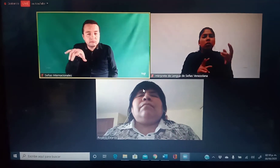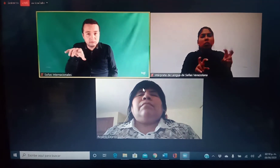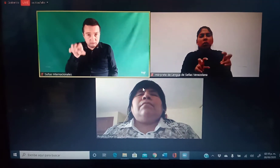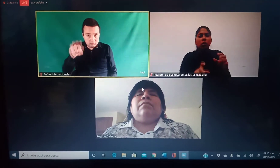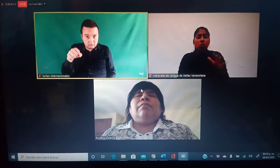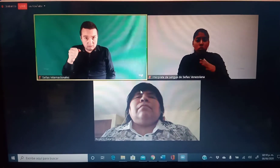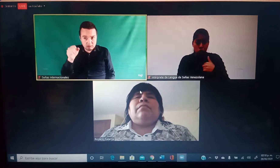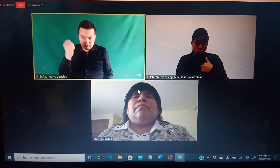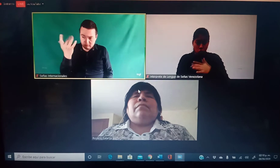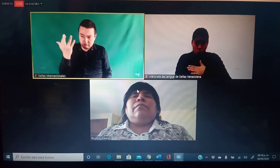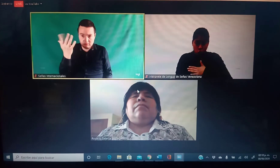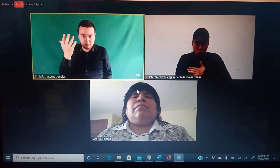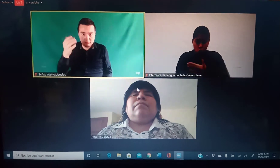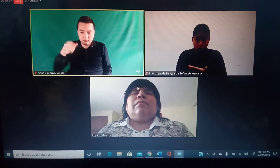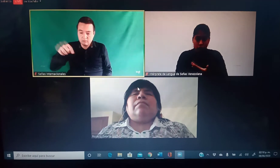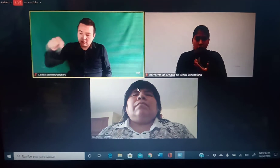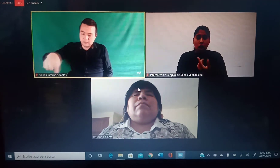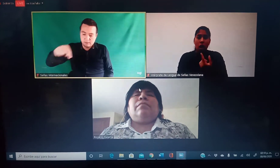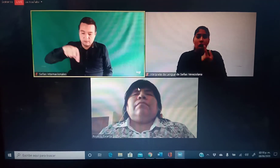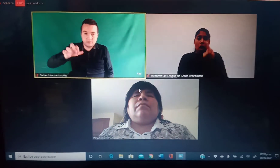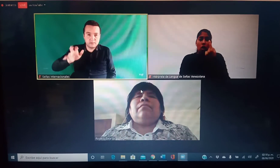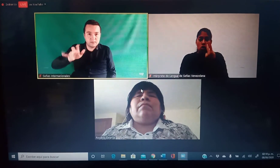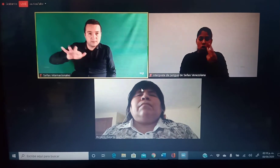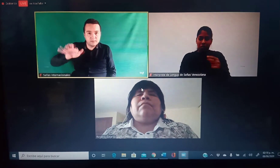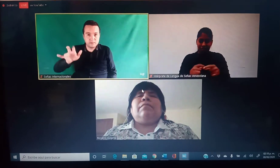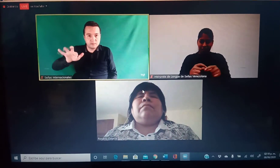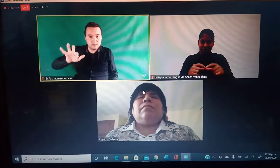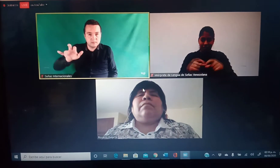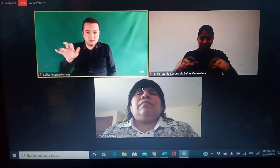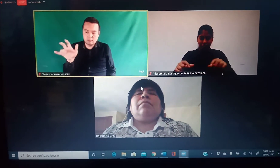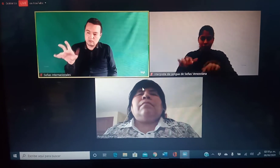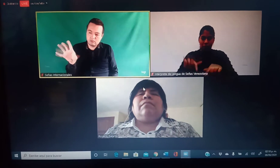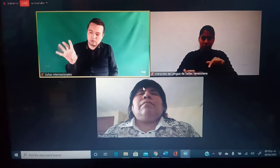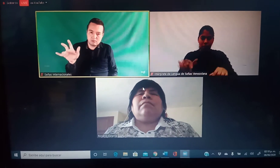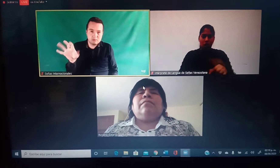dos teclas con una sola mano que yo no conozca?